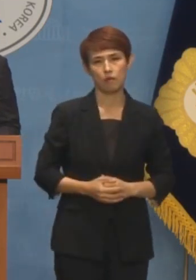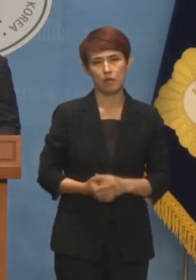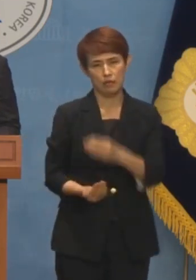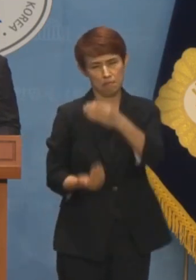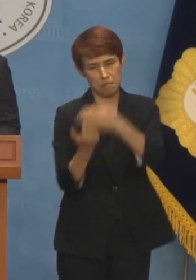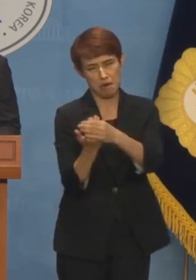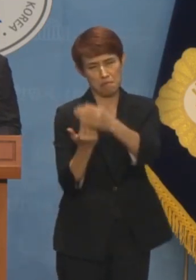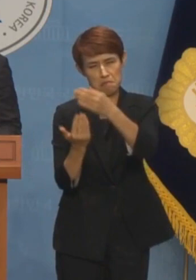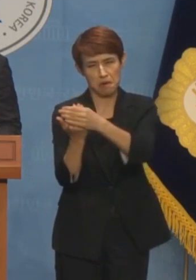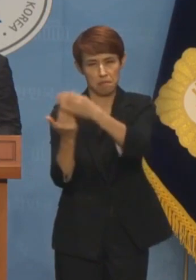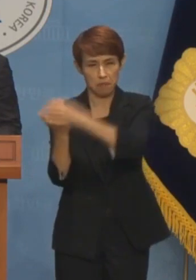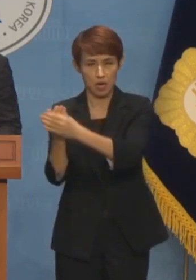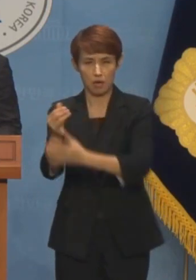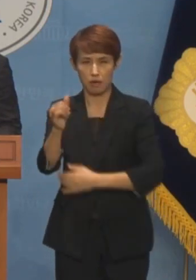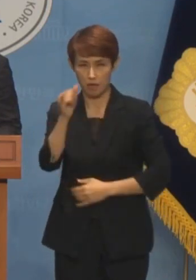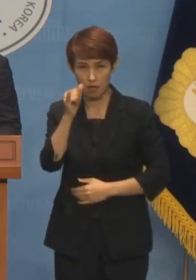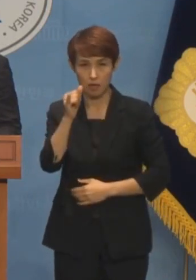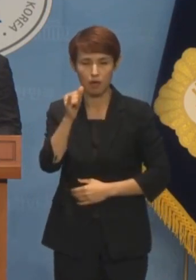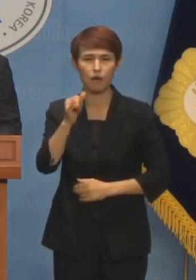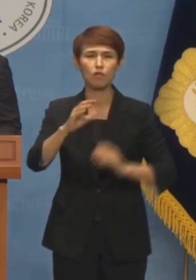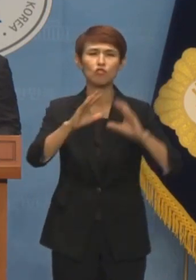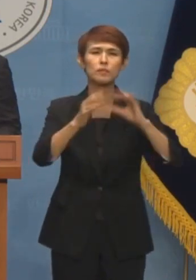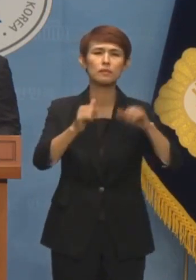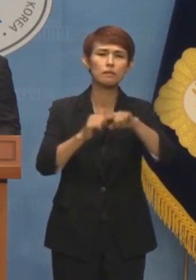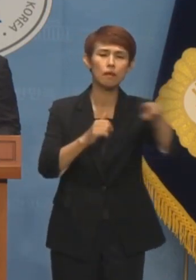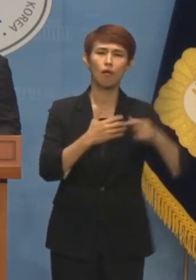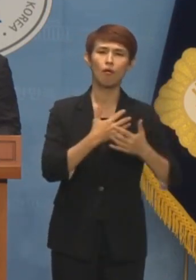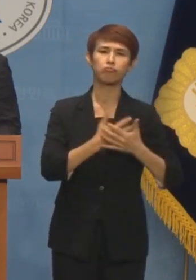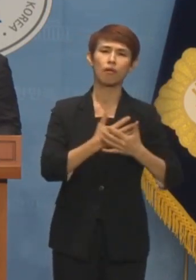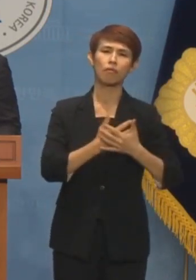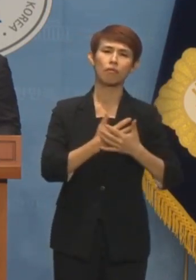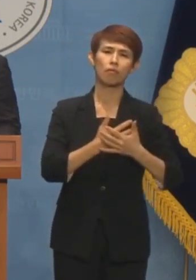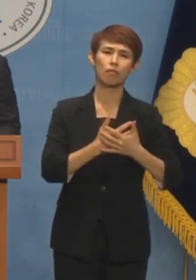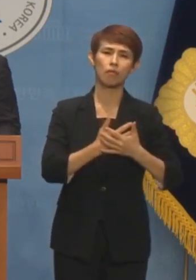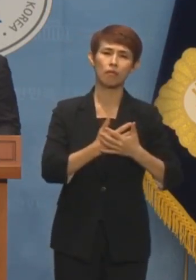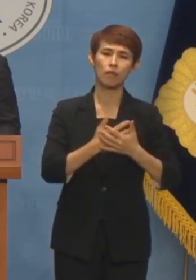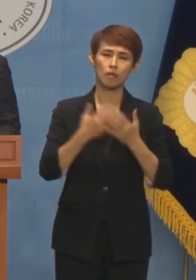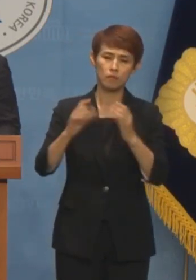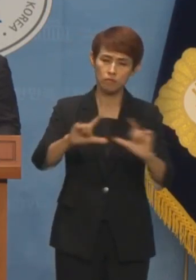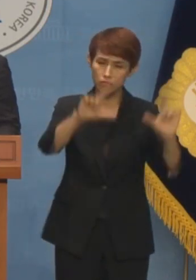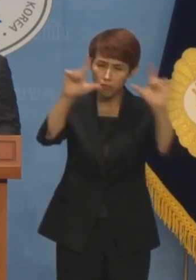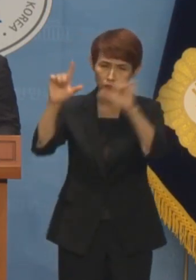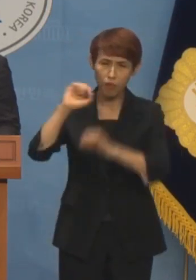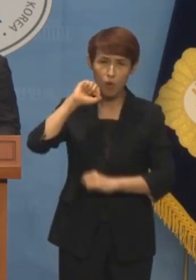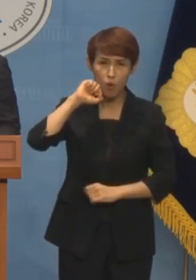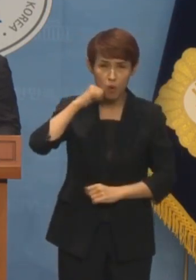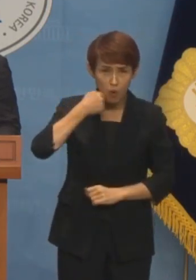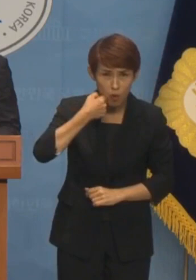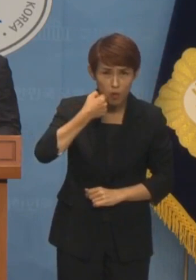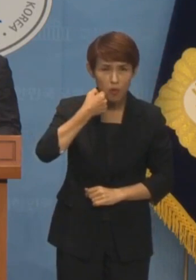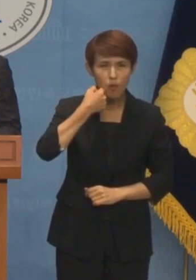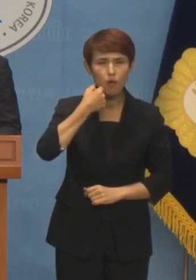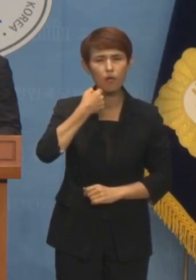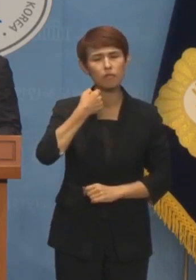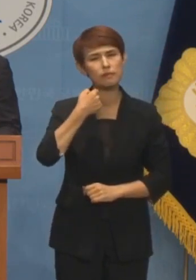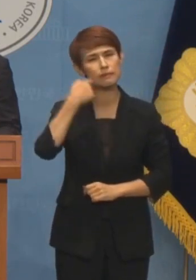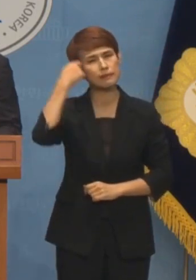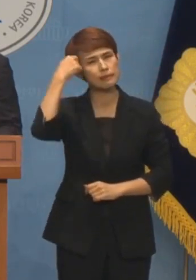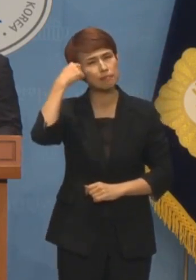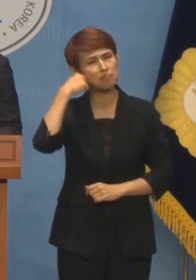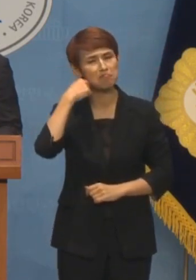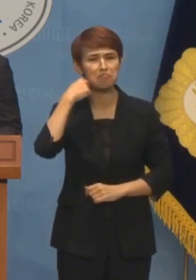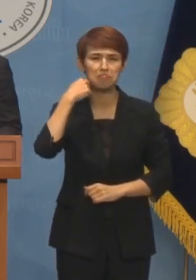사고가 일어나면서 생긴 국민들의 불안감이나 민생의 어려움으로 인한 국민들의 위기감에